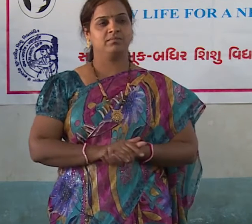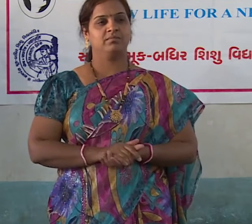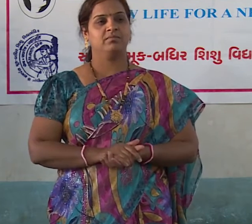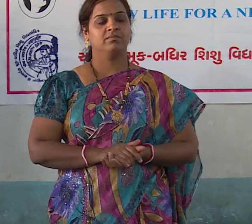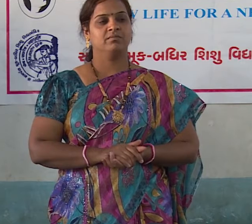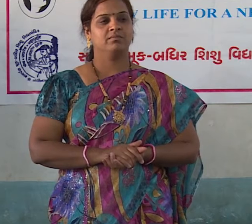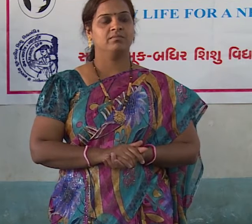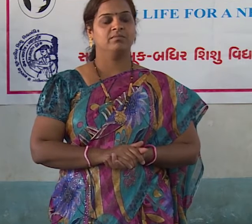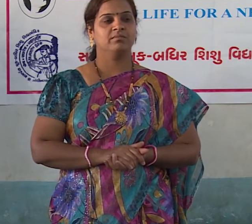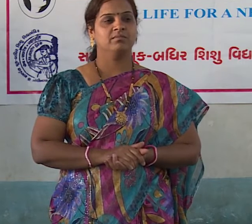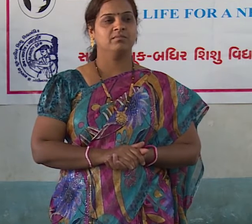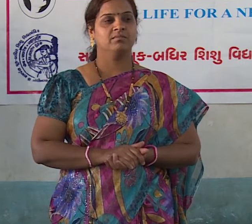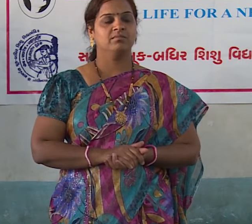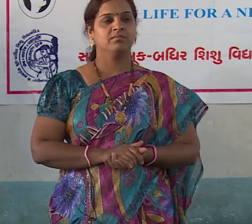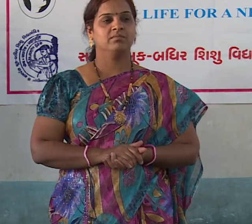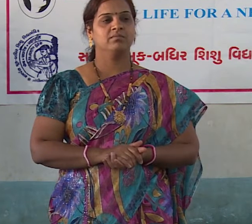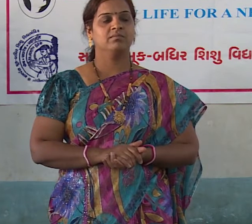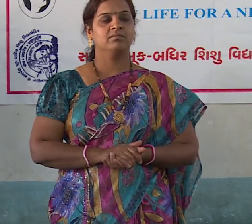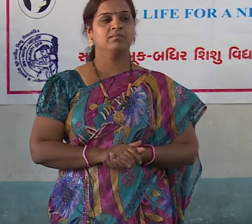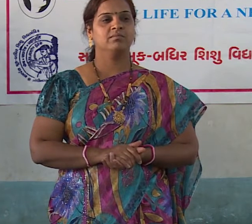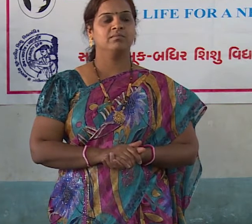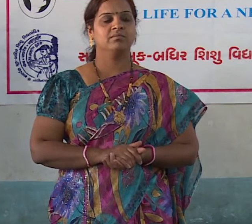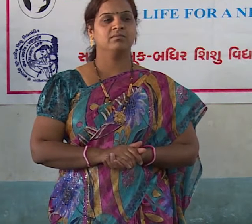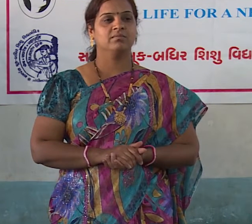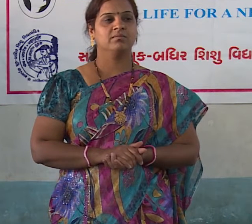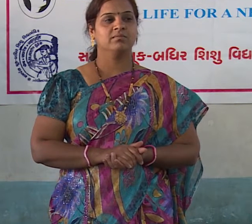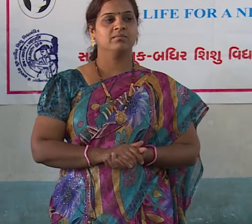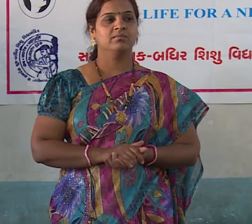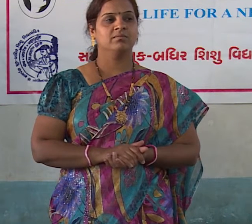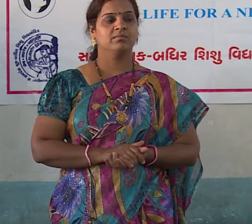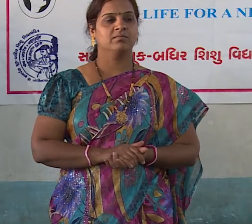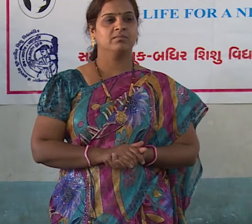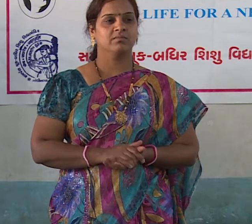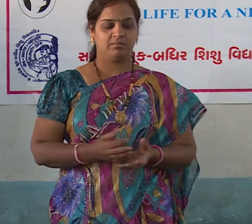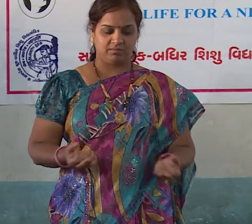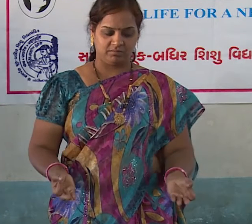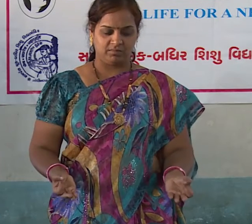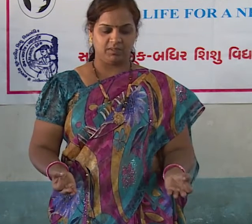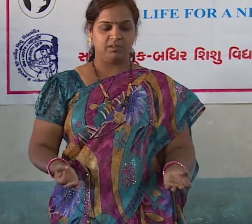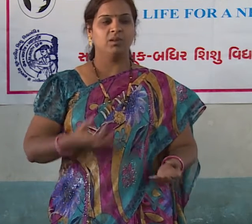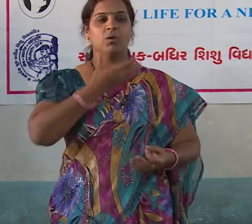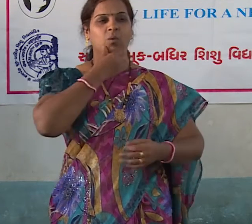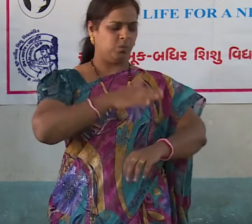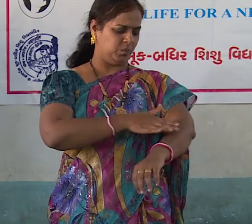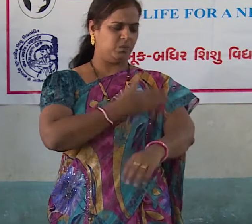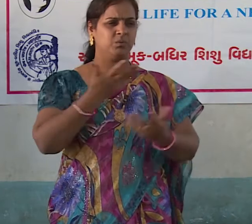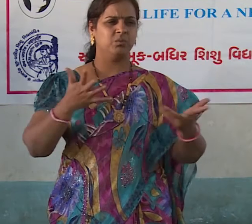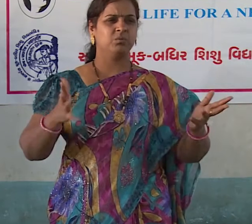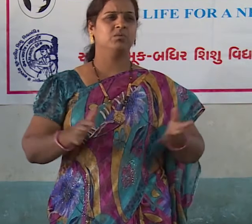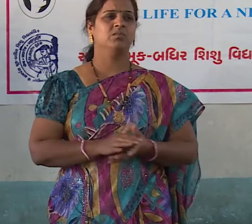कोई हिरण की चमड़ी है, कोई शेर की चमड़ी, मृगशाला रखते हैं ना कोई।